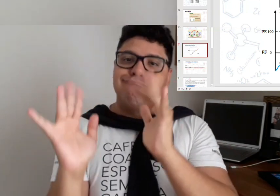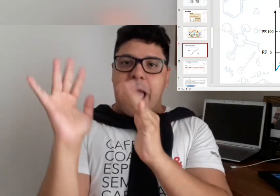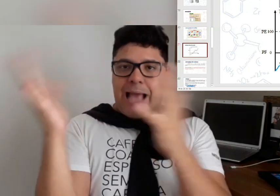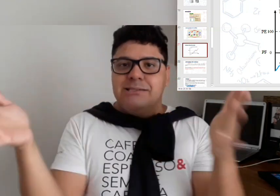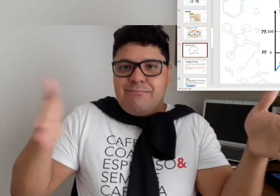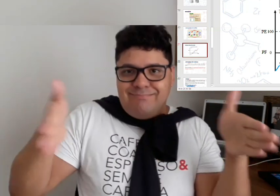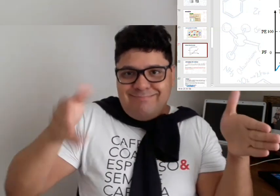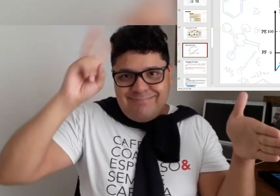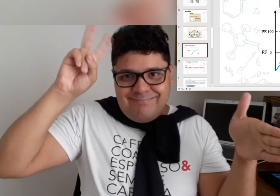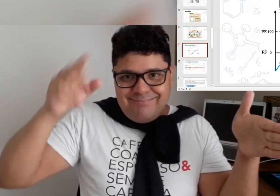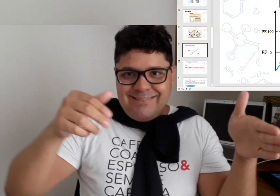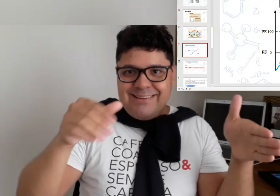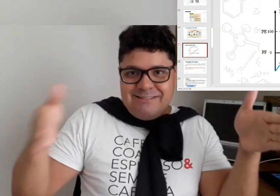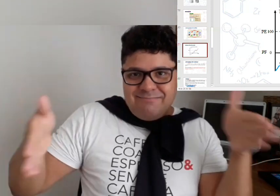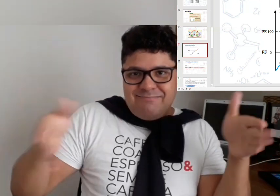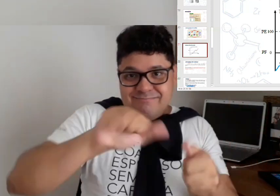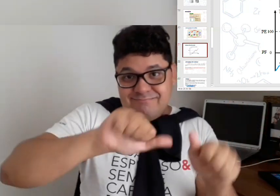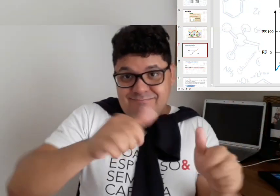nós conseguimos